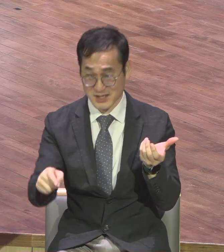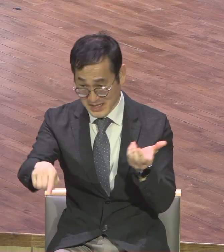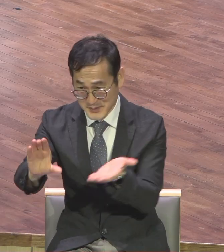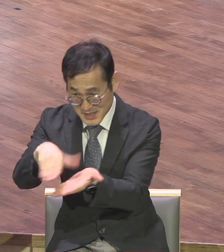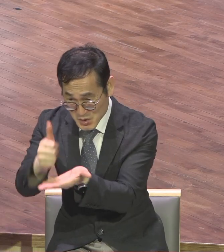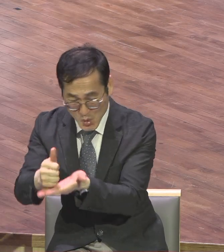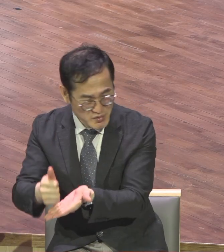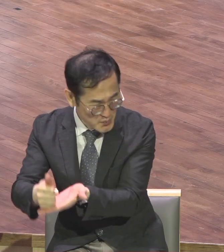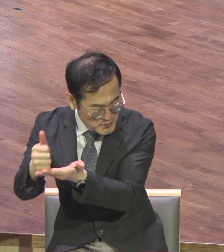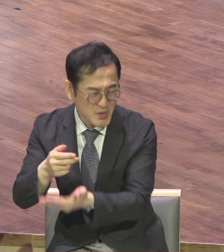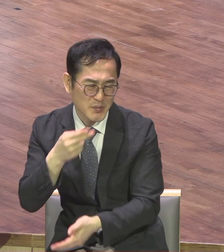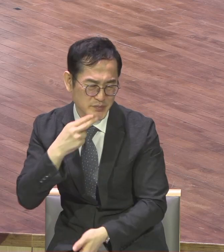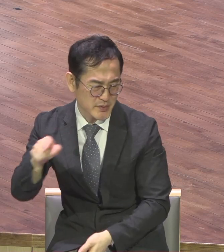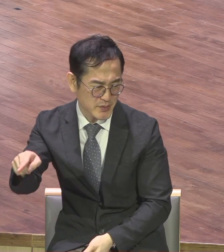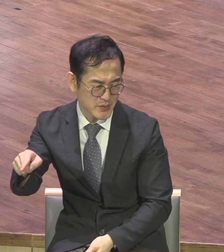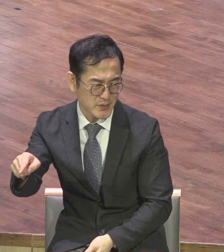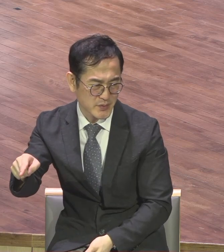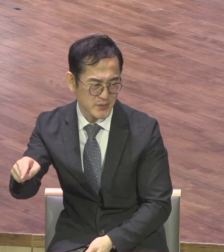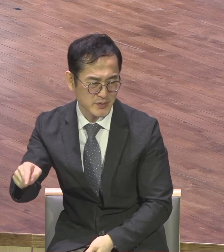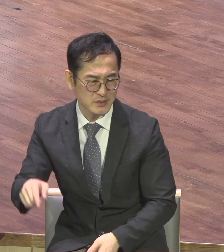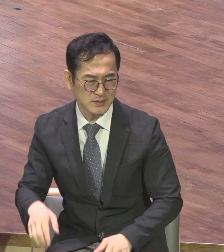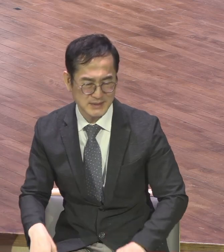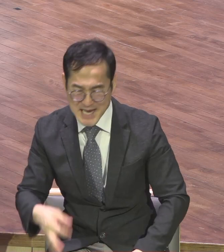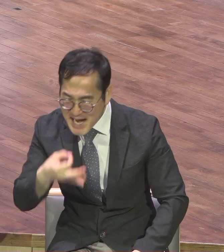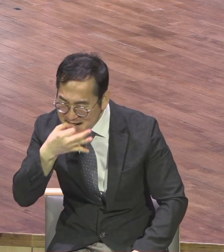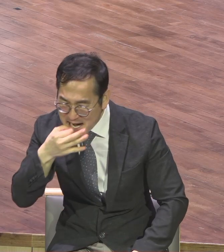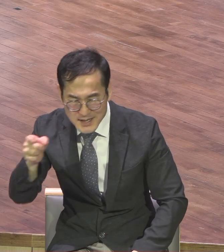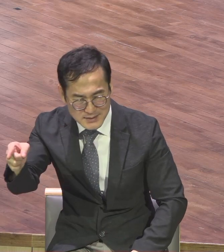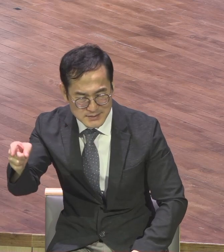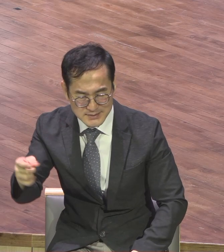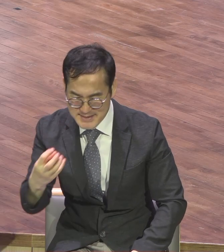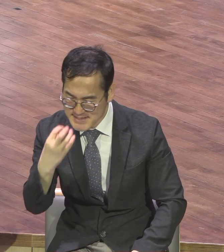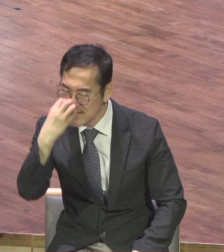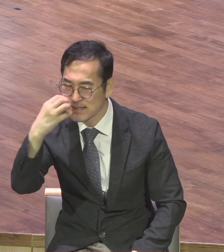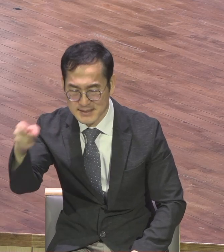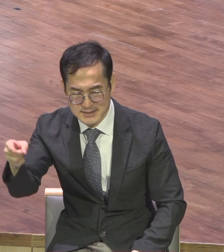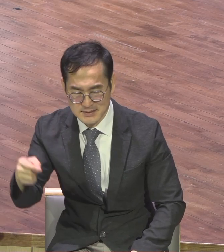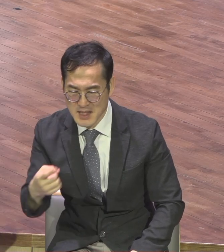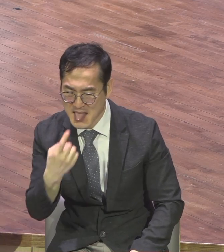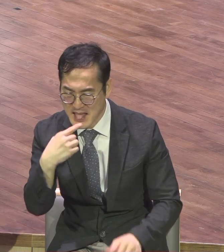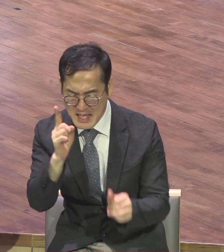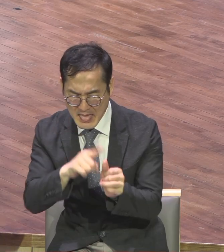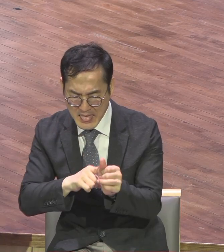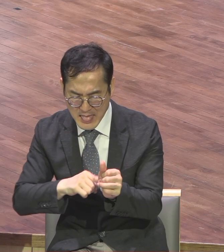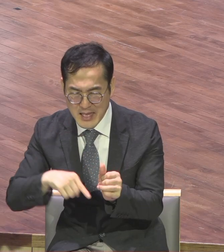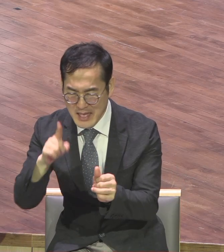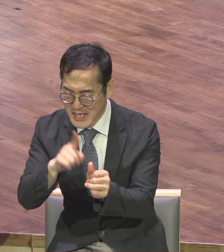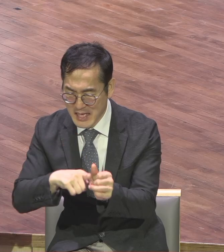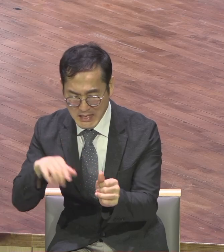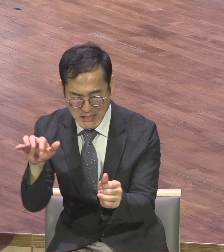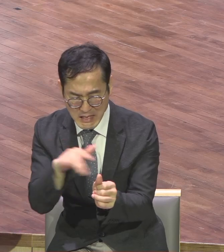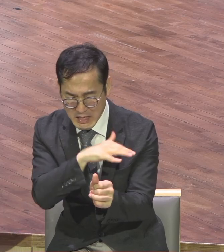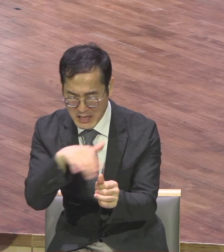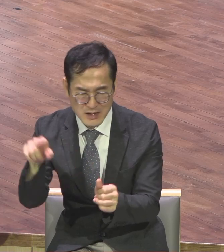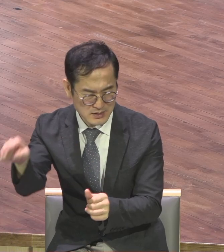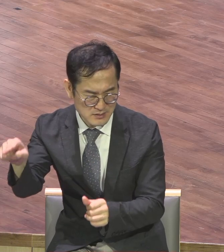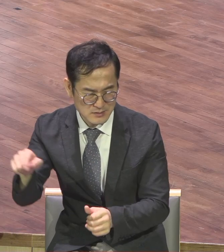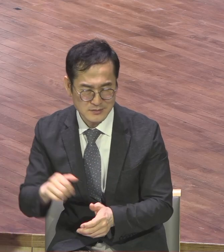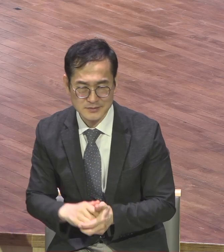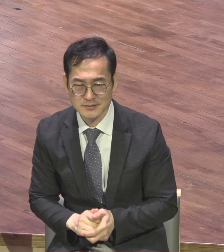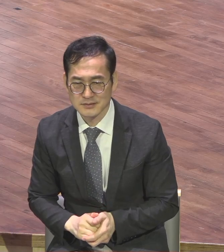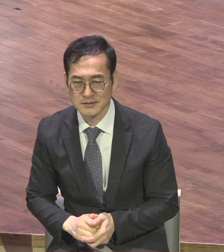아니하고 다만 자기들의 배만 섬기나니 교활한 마음과 아첨한 말로 순전한 자들의 마음을